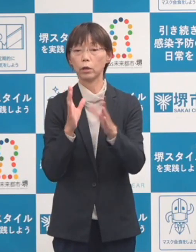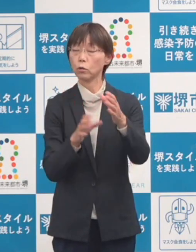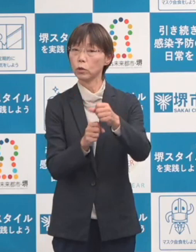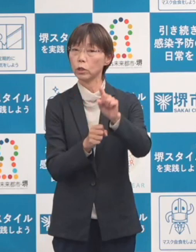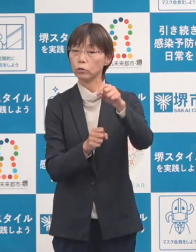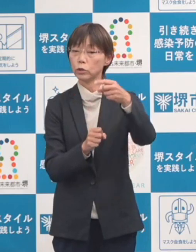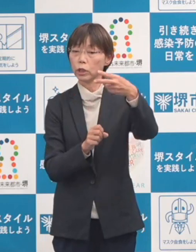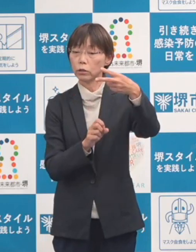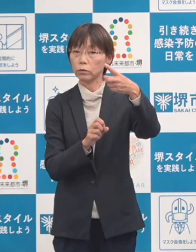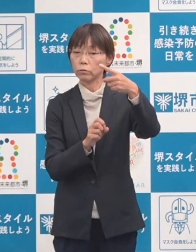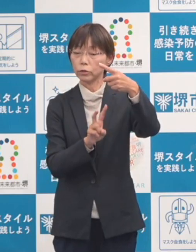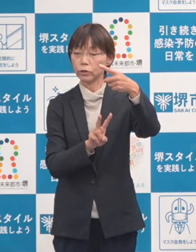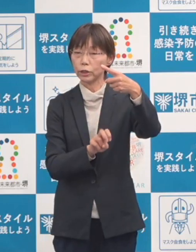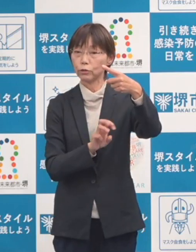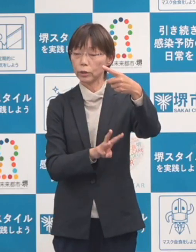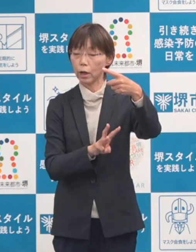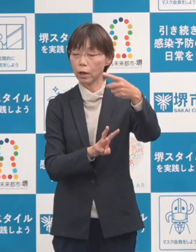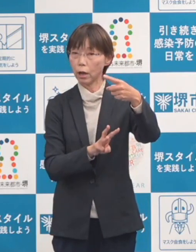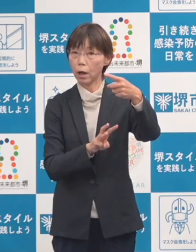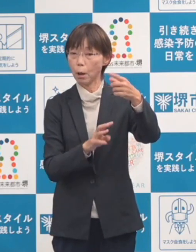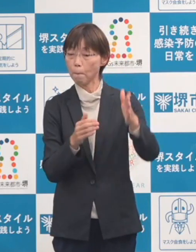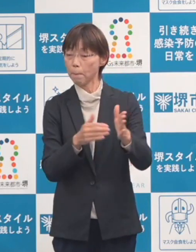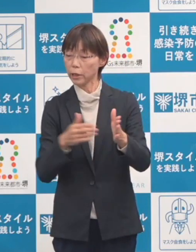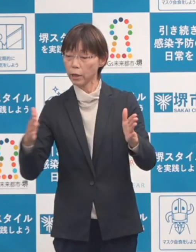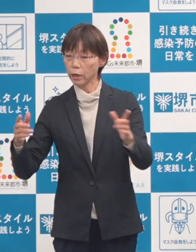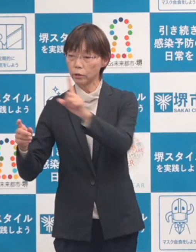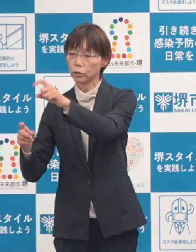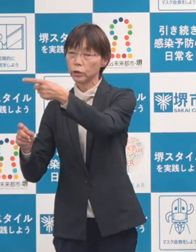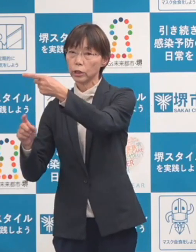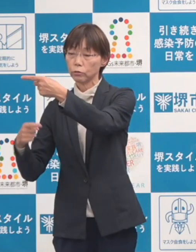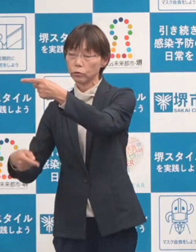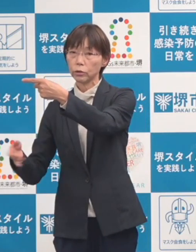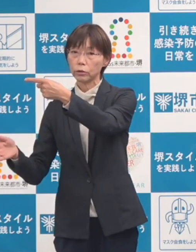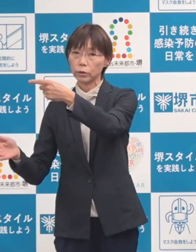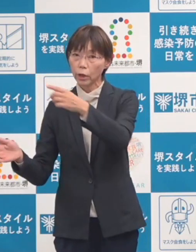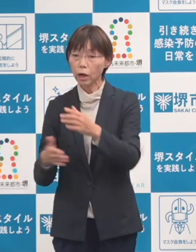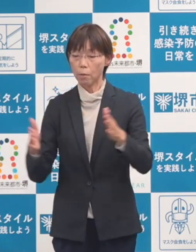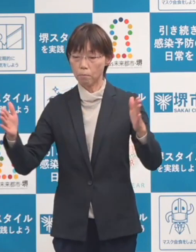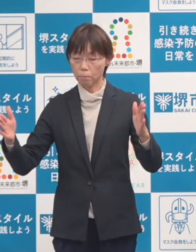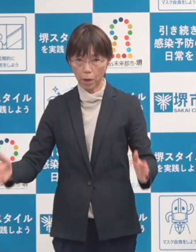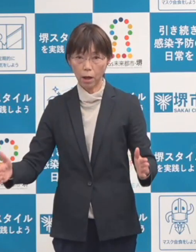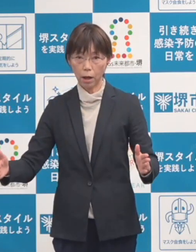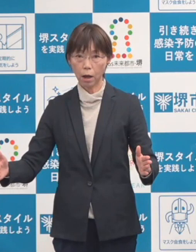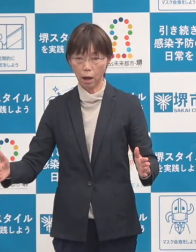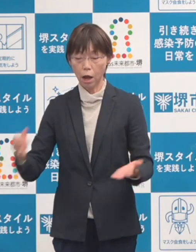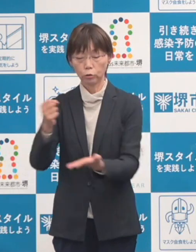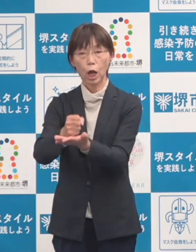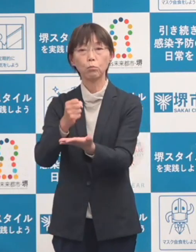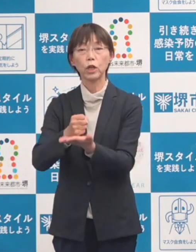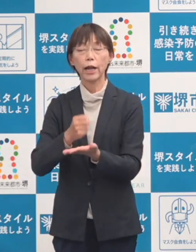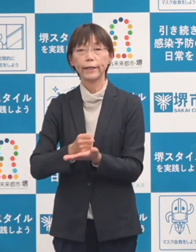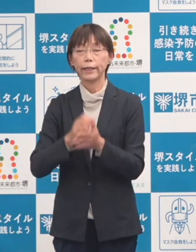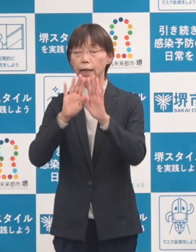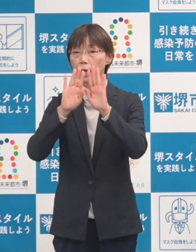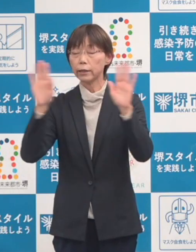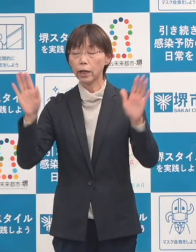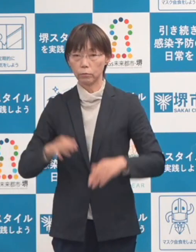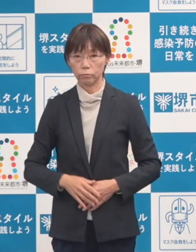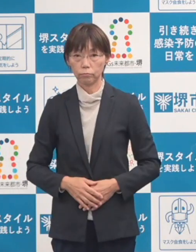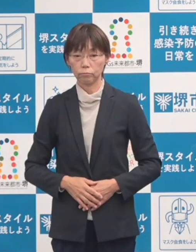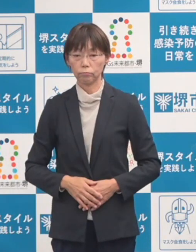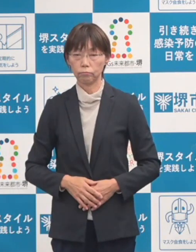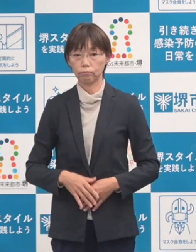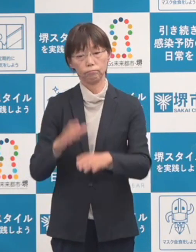月1日から農業祭の当日までの間、スタンプラリーを開催したいと考えております。農業祭